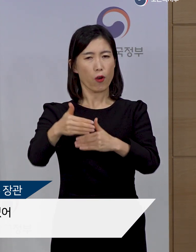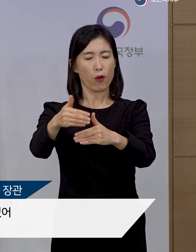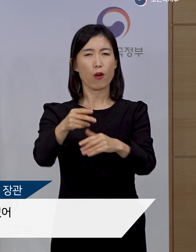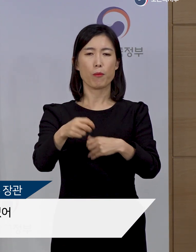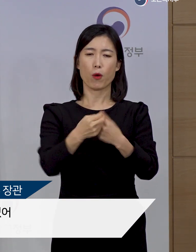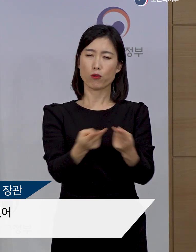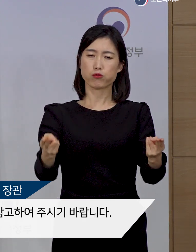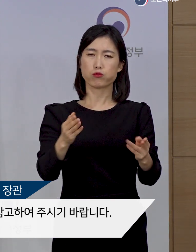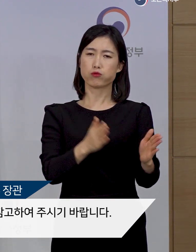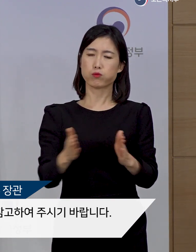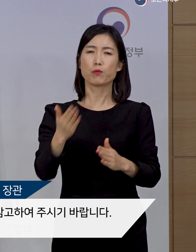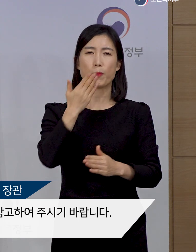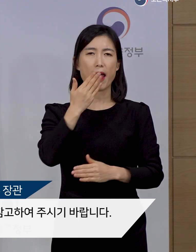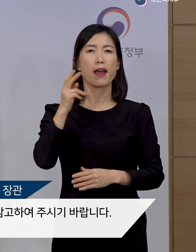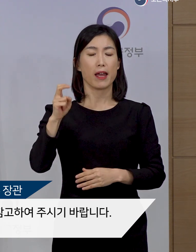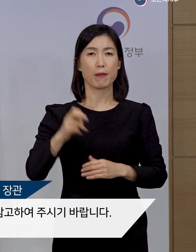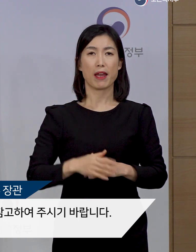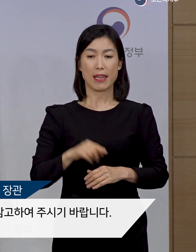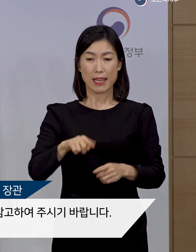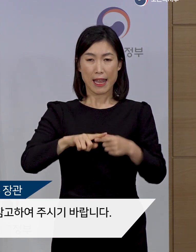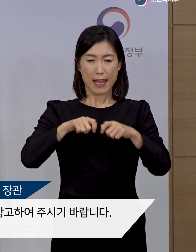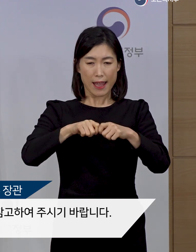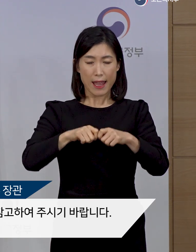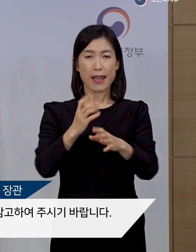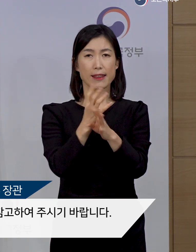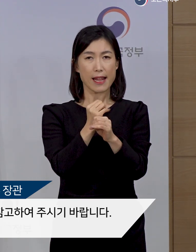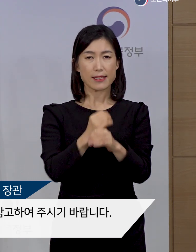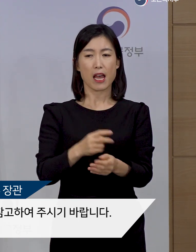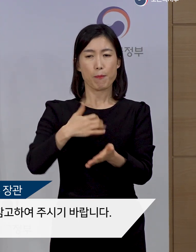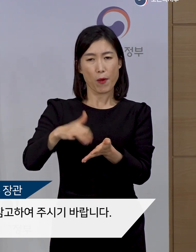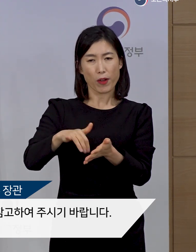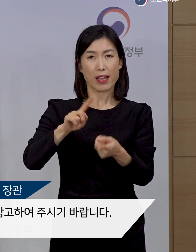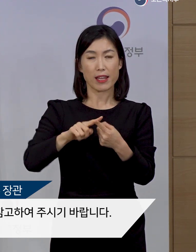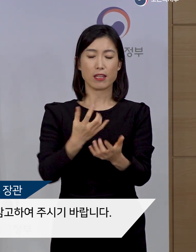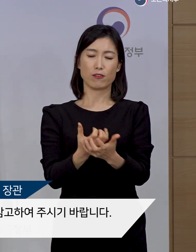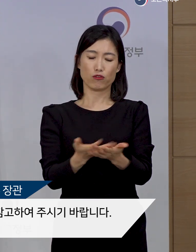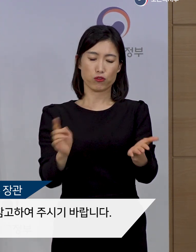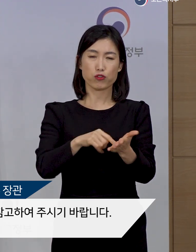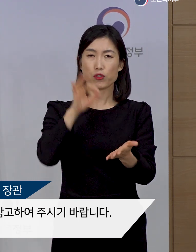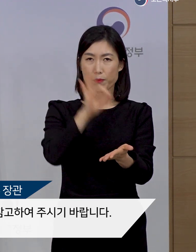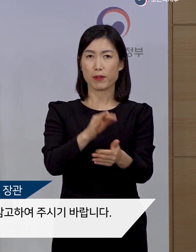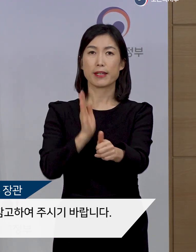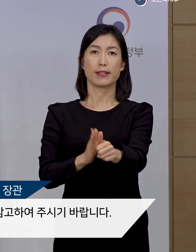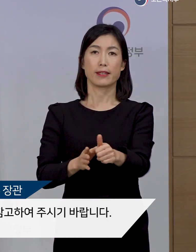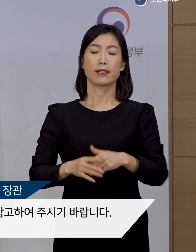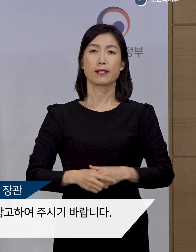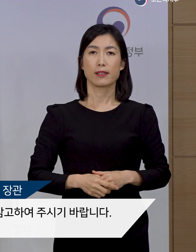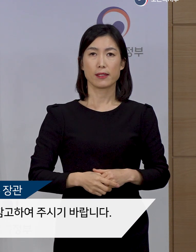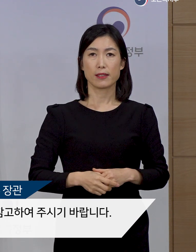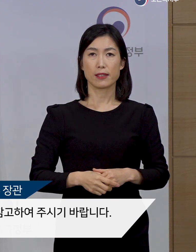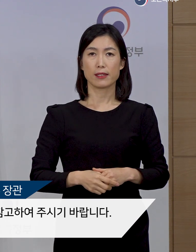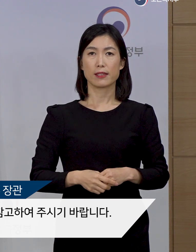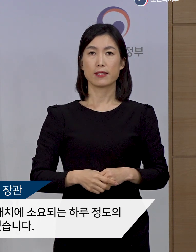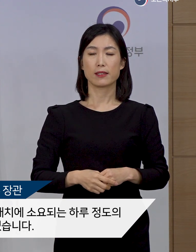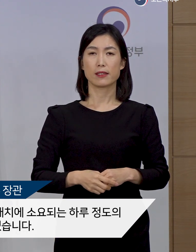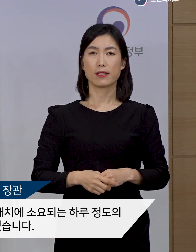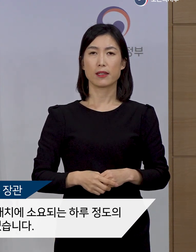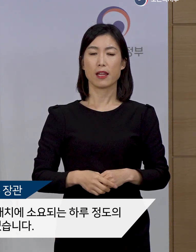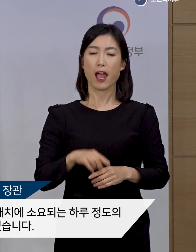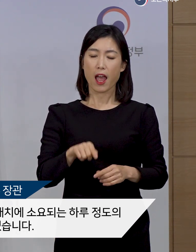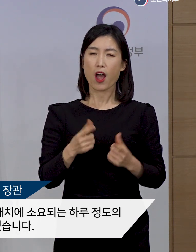전부 또는 일부 소개하고 중환자 병상을 152개 확보할 것입니다. 이외에